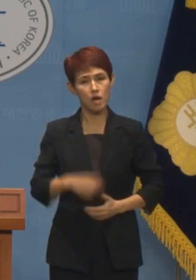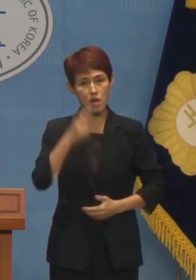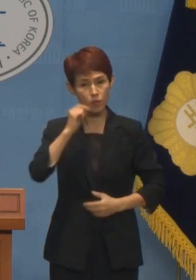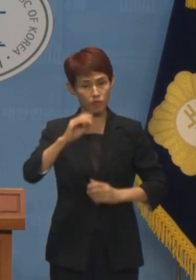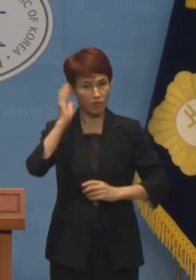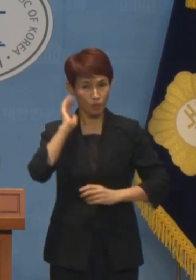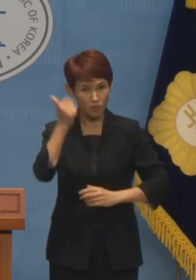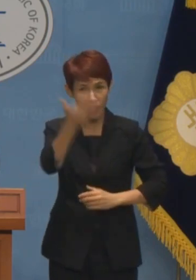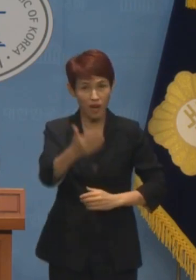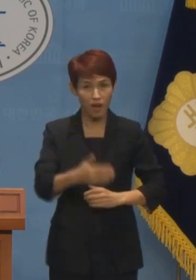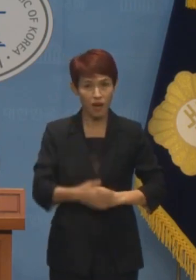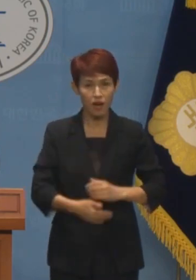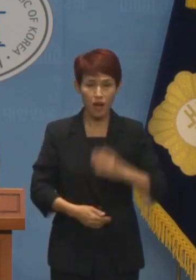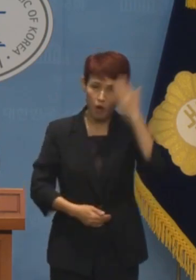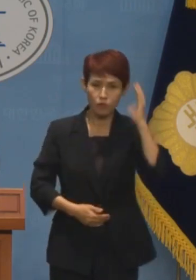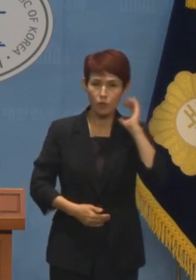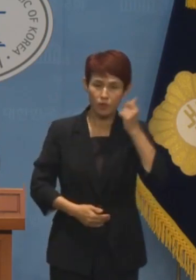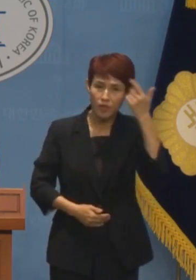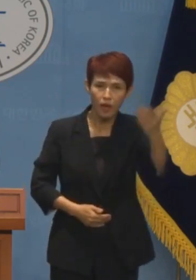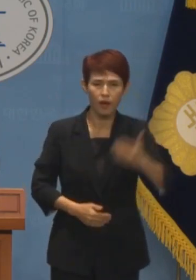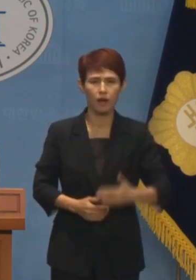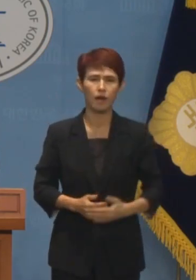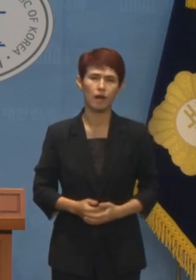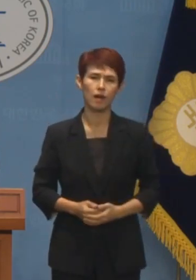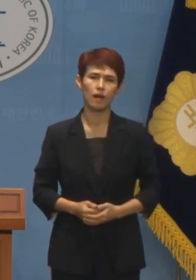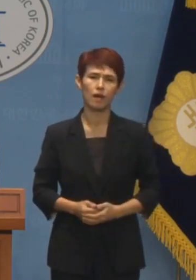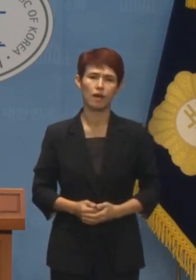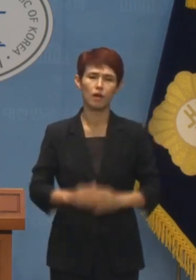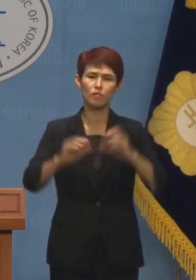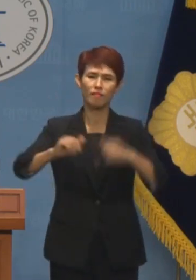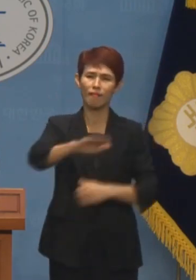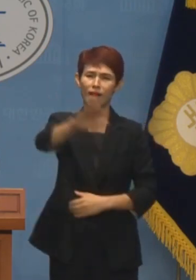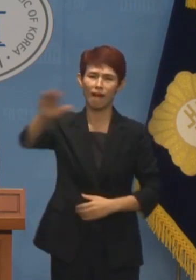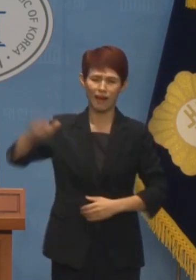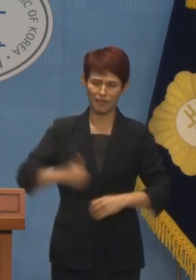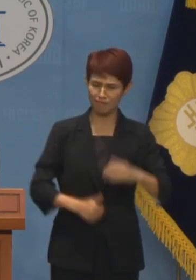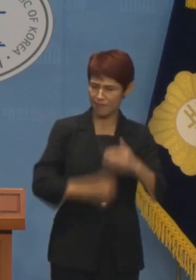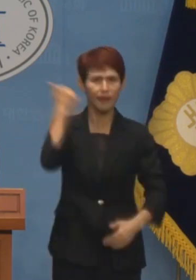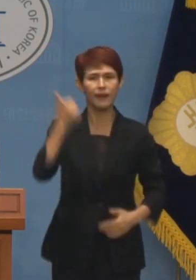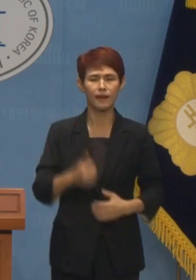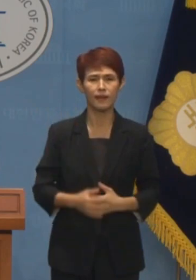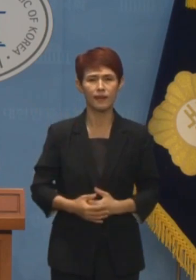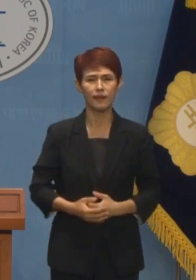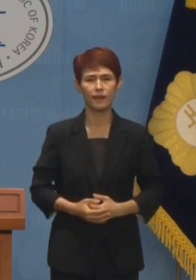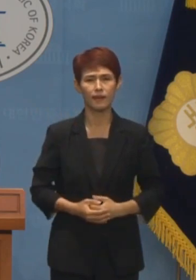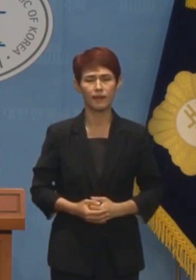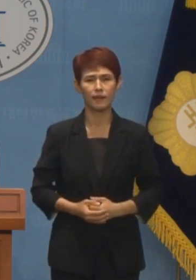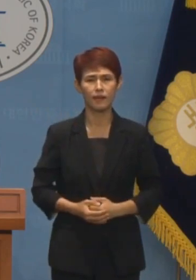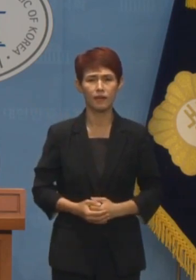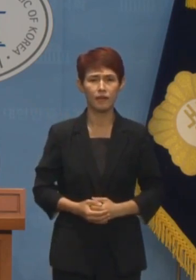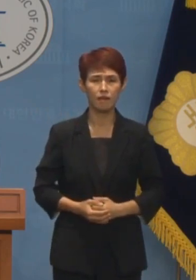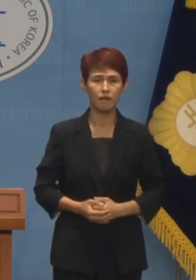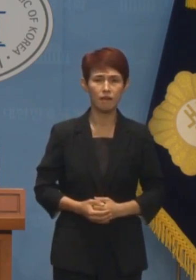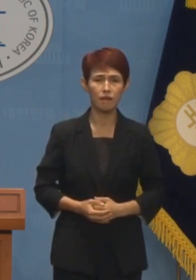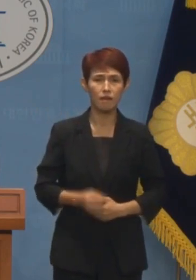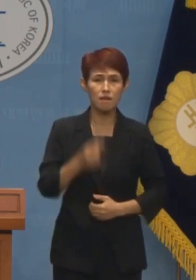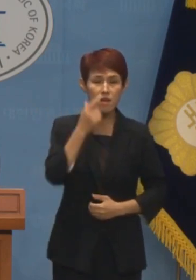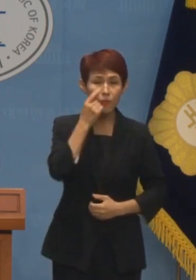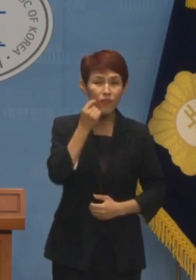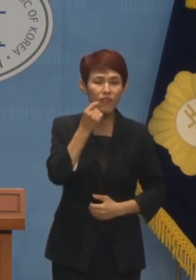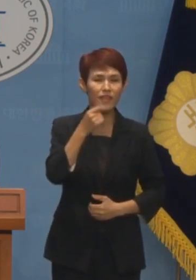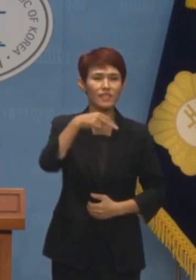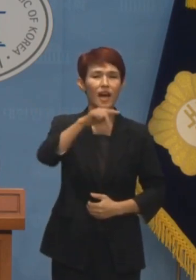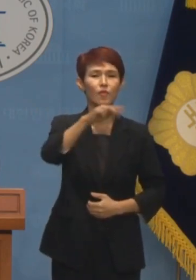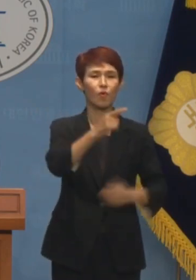대통령입니까? 보수 진보를 떠나 온 국민이 분노할 일입니다. 일본의 사도광산